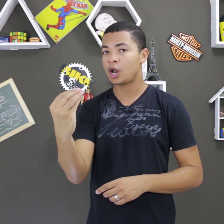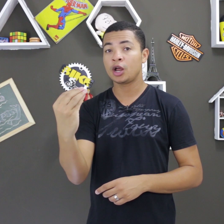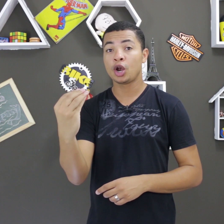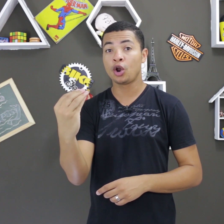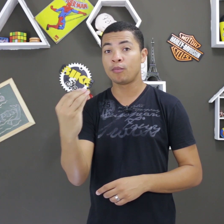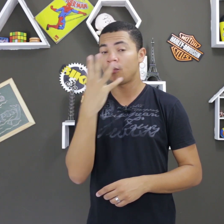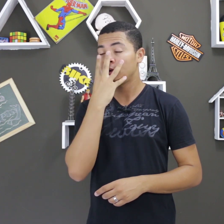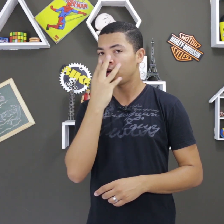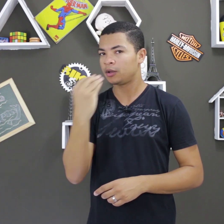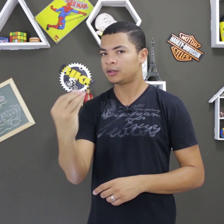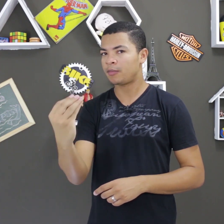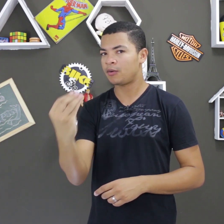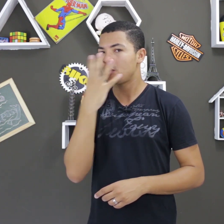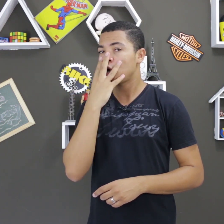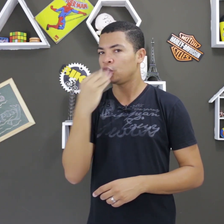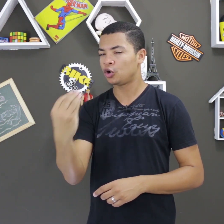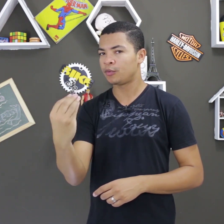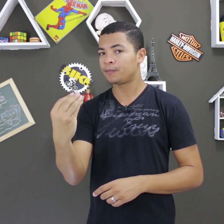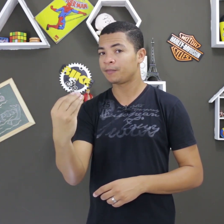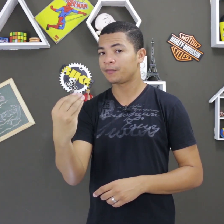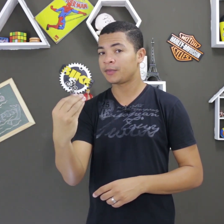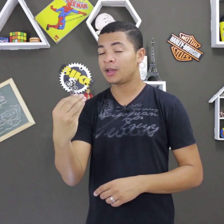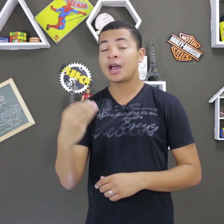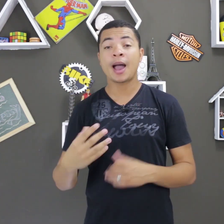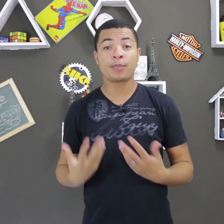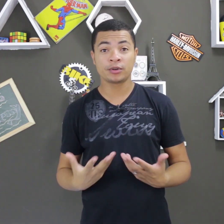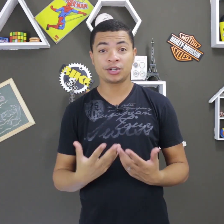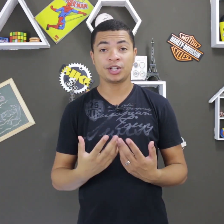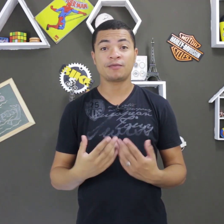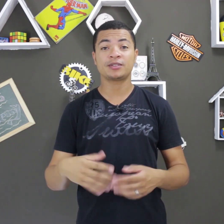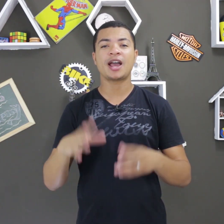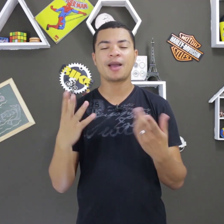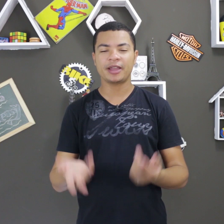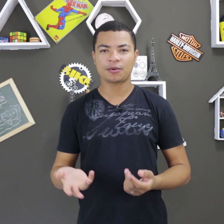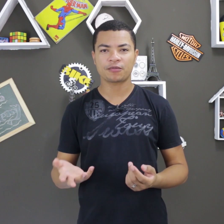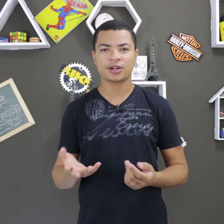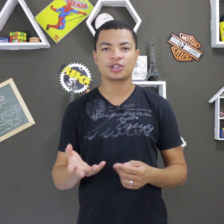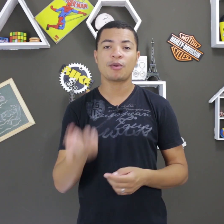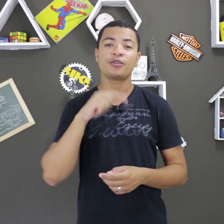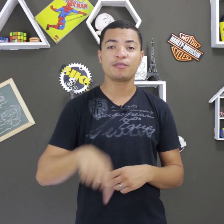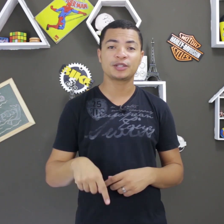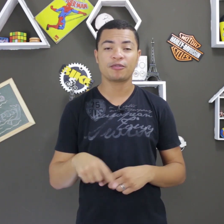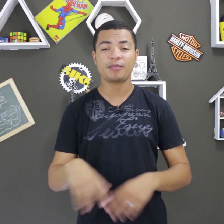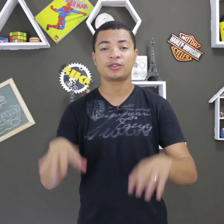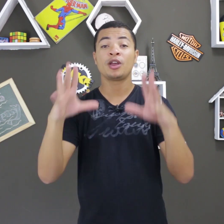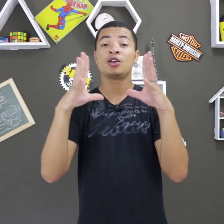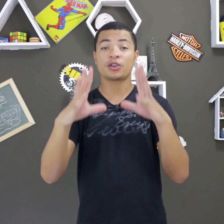lobo tá bom nobu raposa gente vai usar a mesma configuração de mão e o mesmo movimento só que